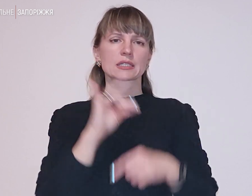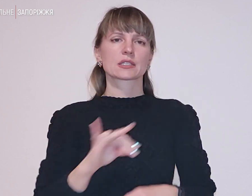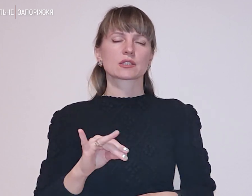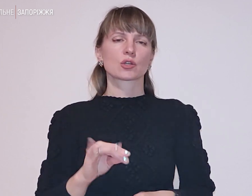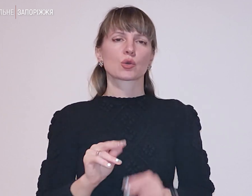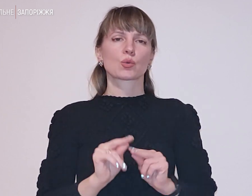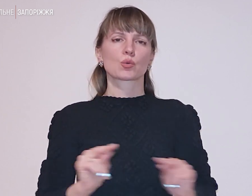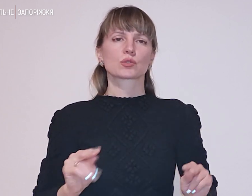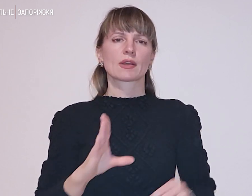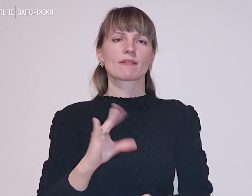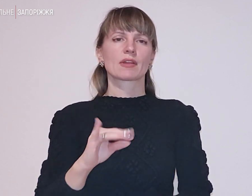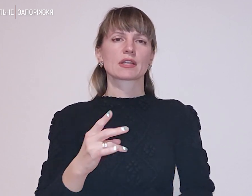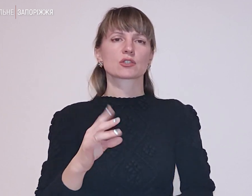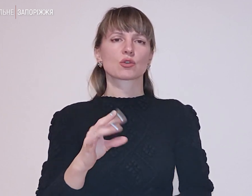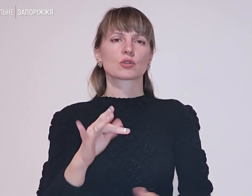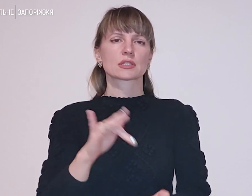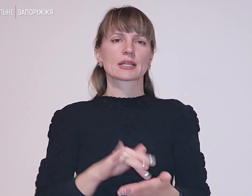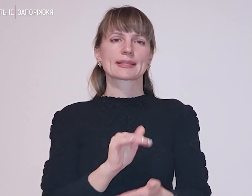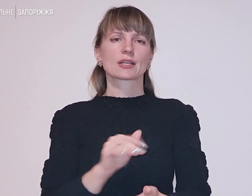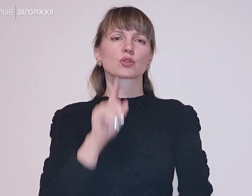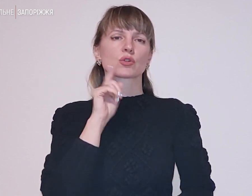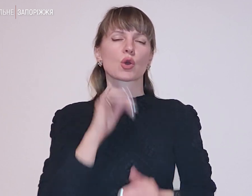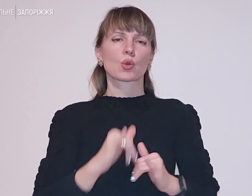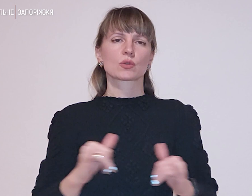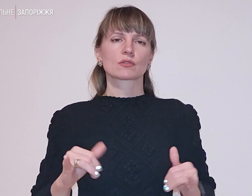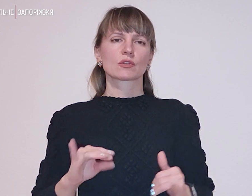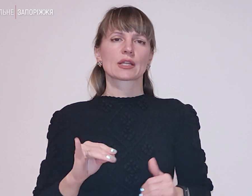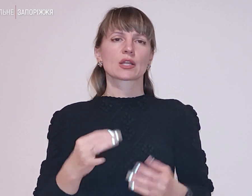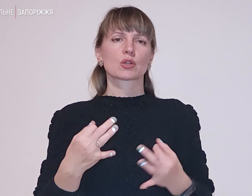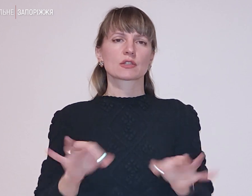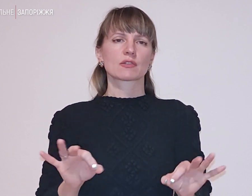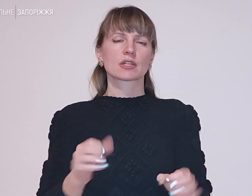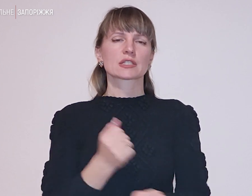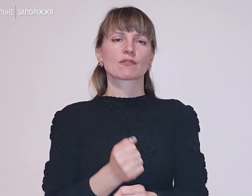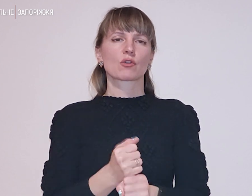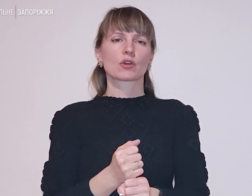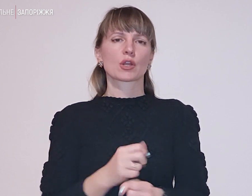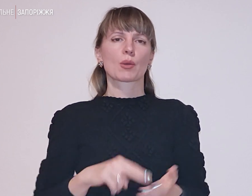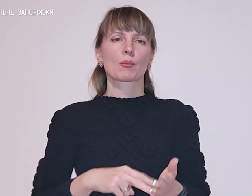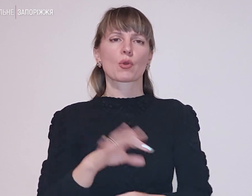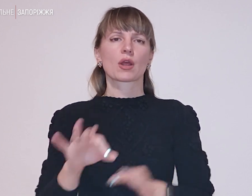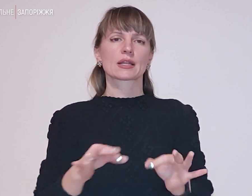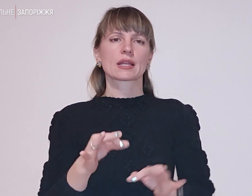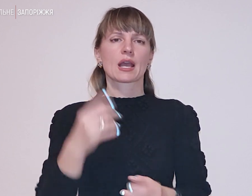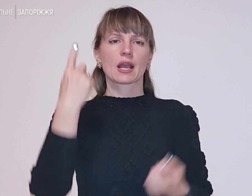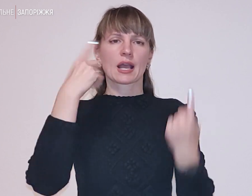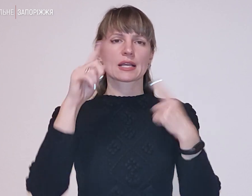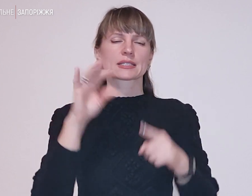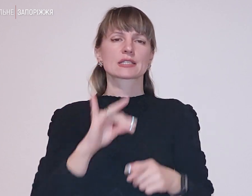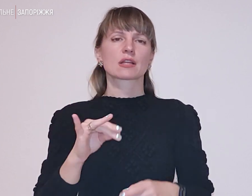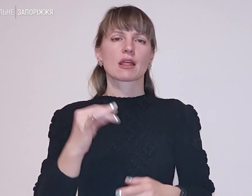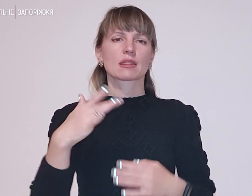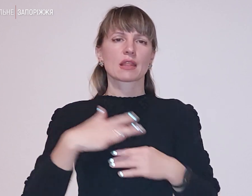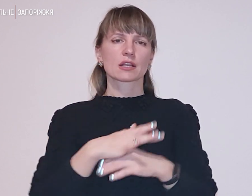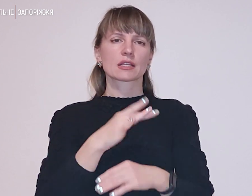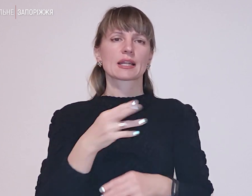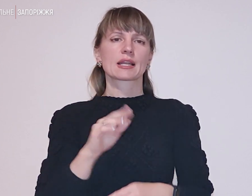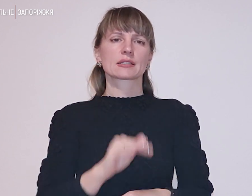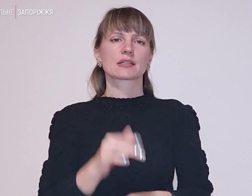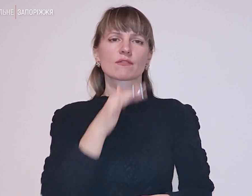Педагоги Вільнянського центру дитячо-юнацького розвитку та дозвілля створили проєкт «Казки на ніч» для дітей під час війни. Записують